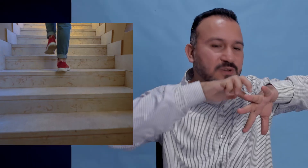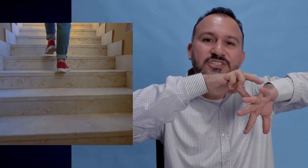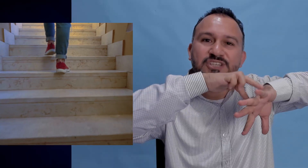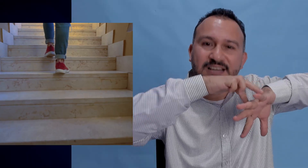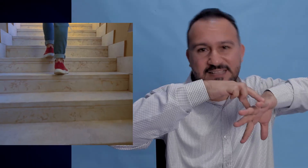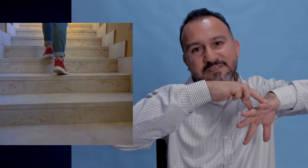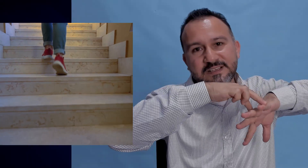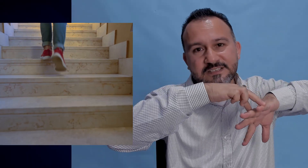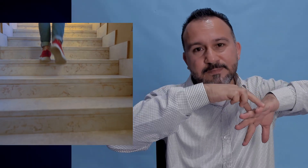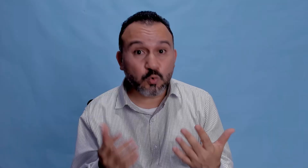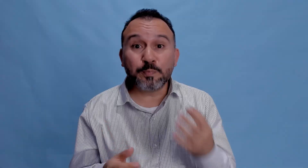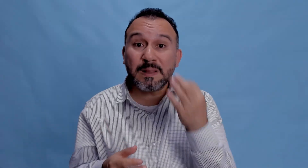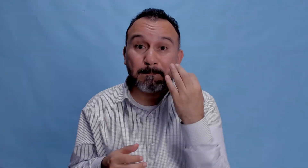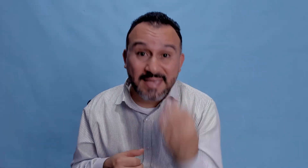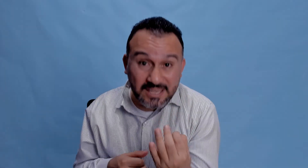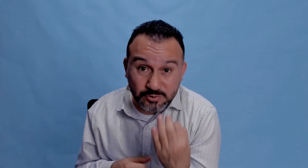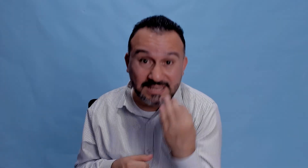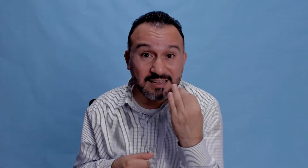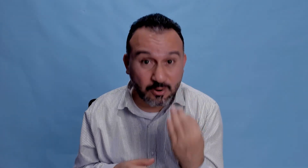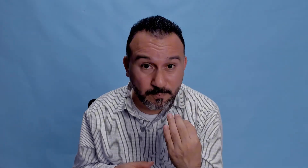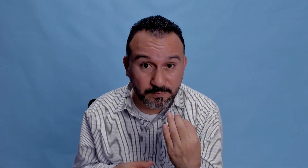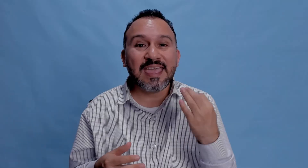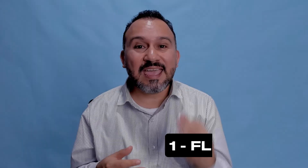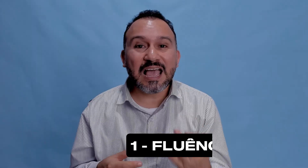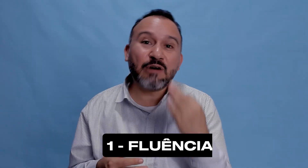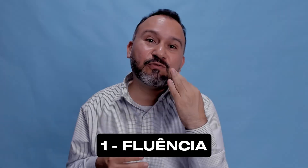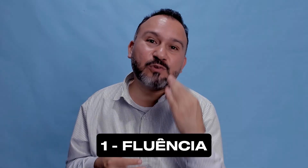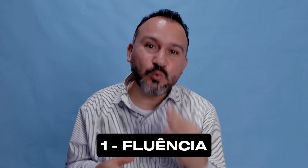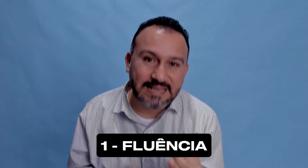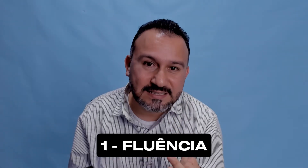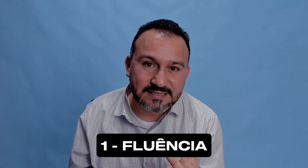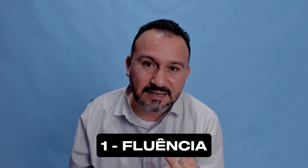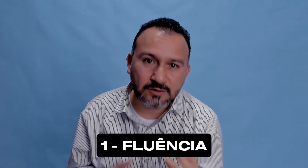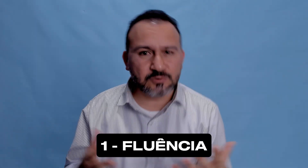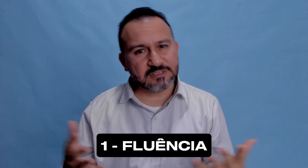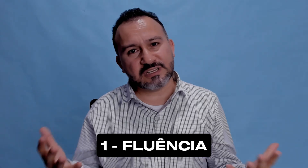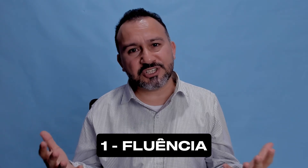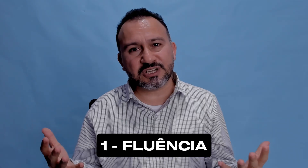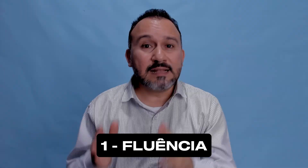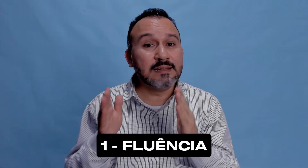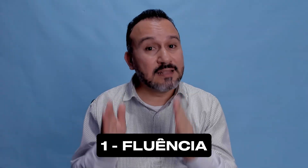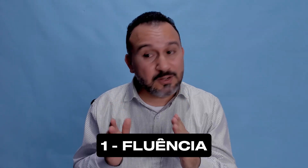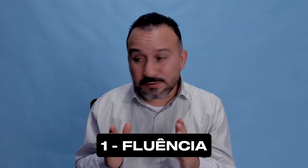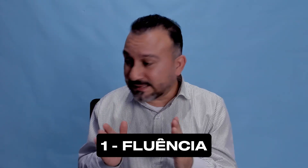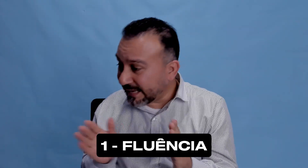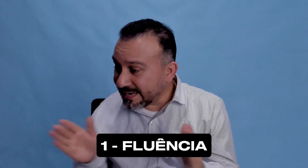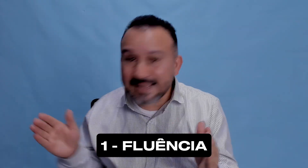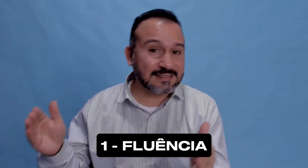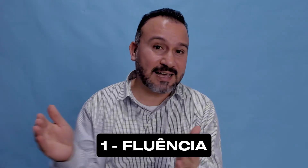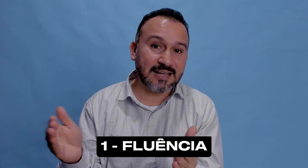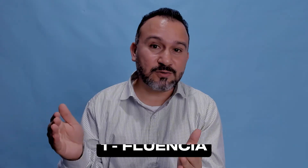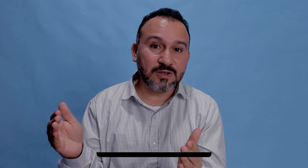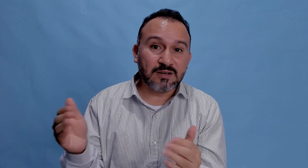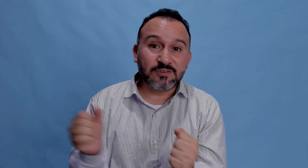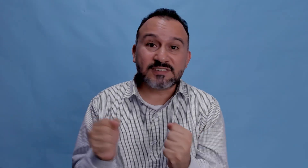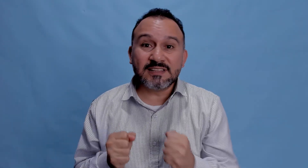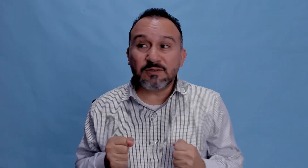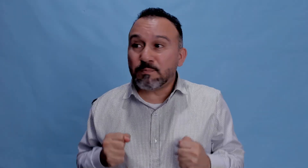de cada vez. O primeiro degrau é a fluência, ou seja, não tem atalho. Você não